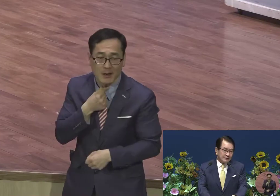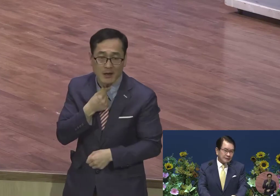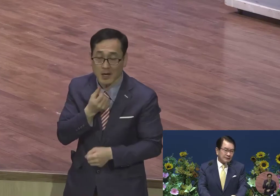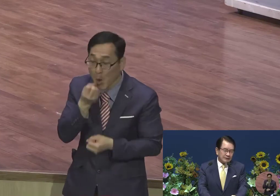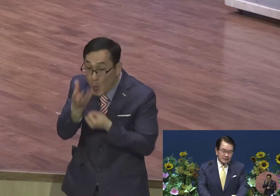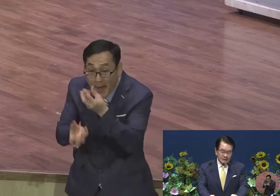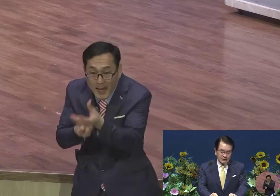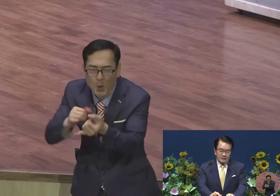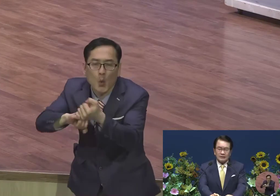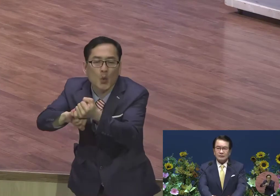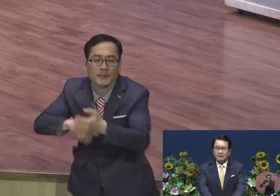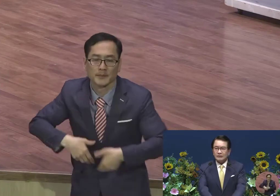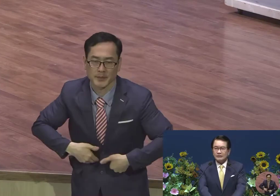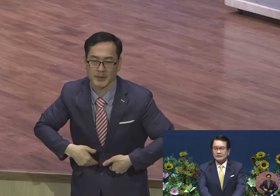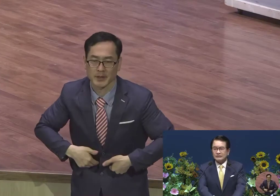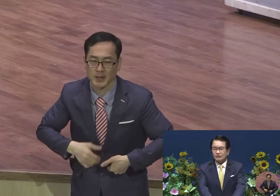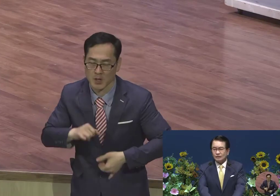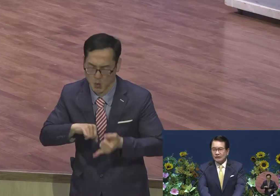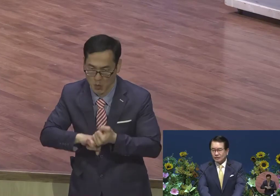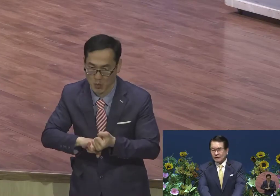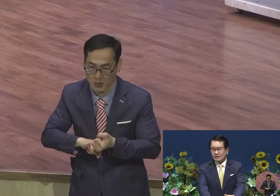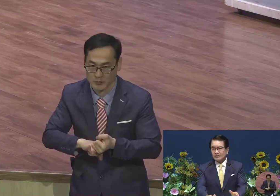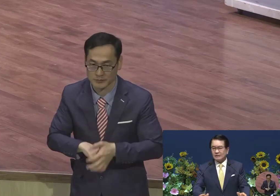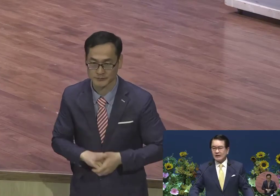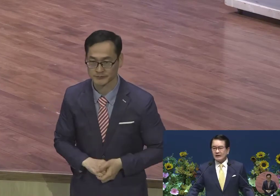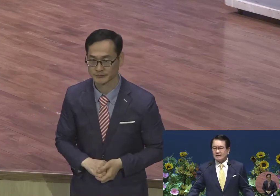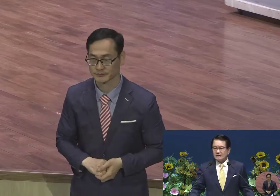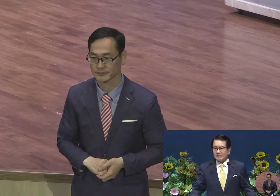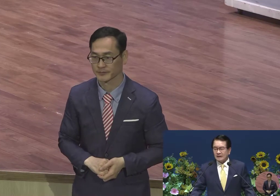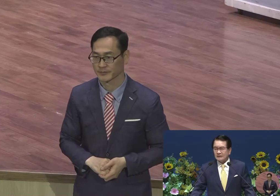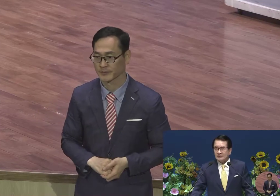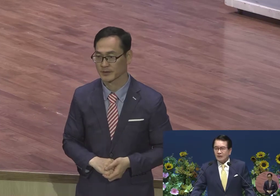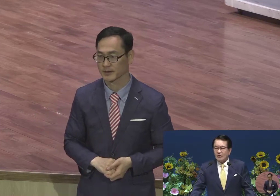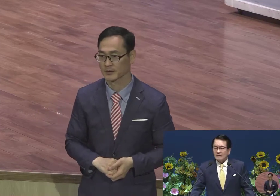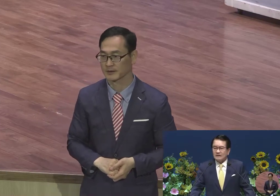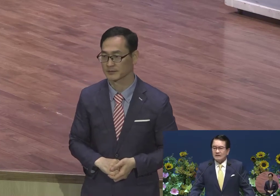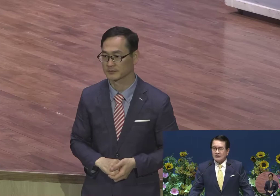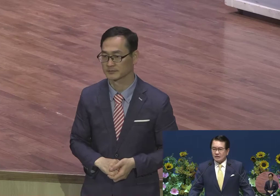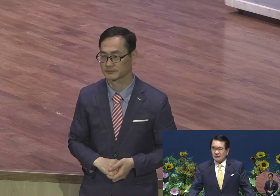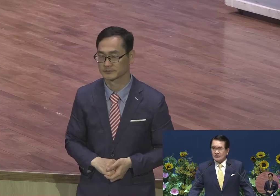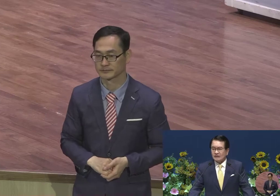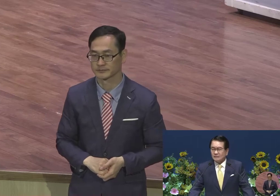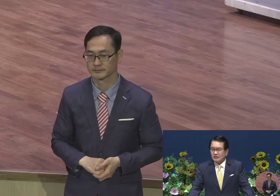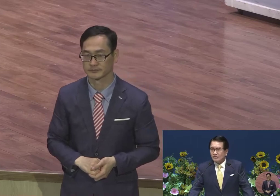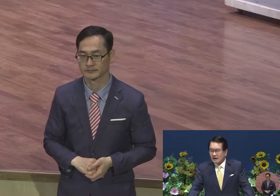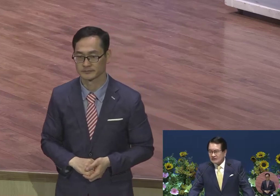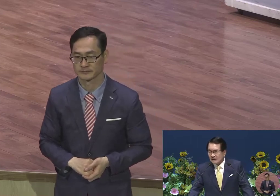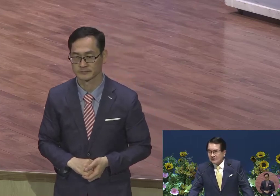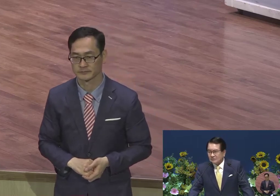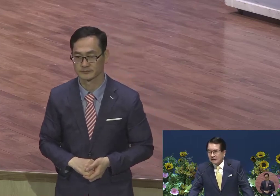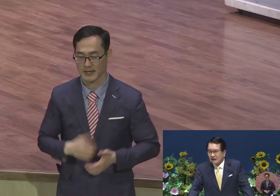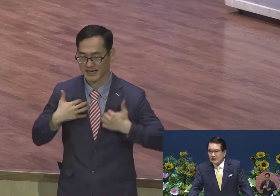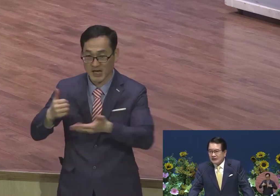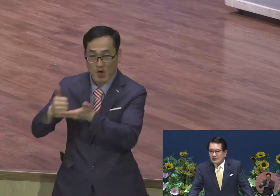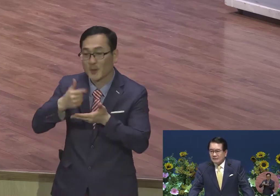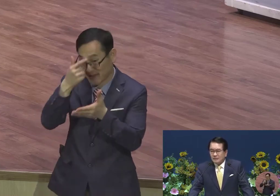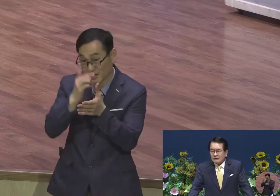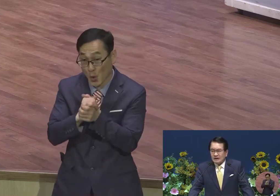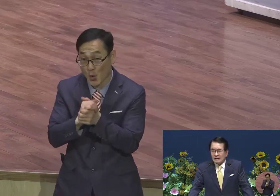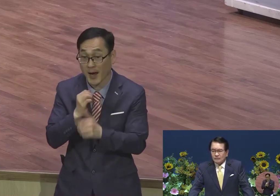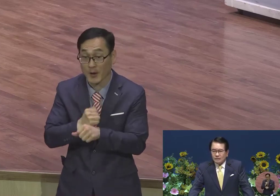아멘 그래서 여러분이 전도자를 통해서 영접했겠지만 확신을 가지고 영접기도 다시 하겠습니다